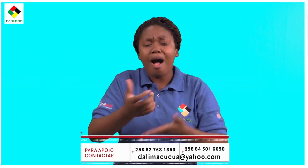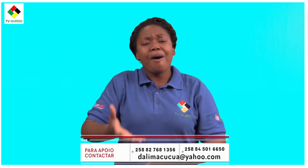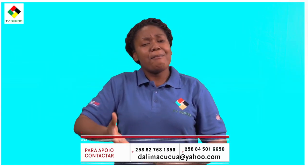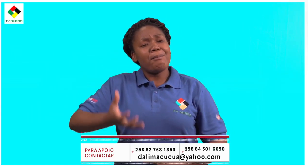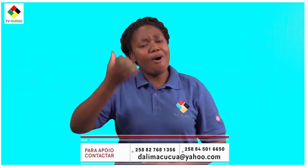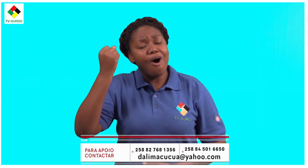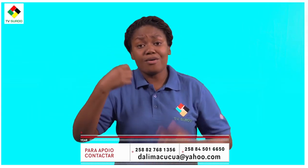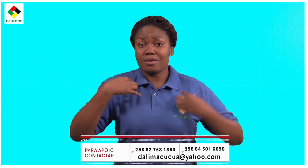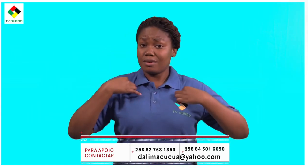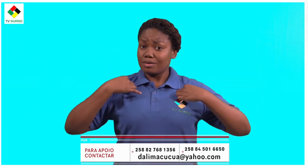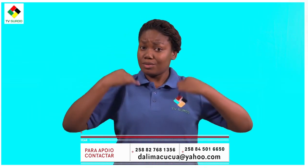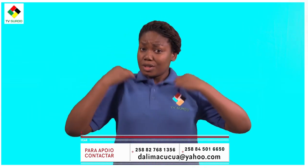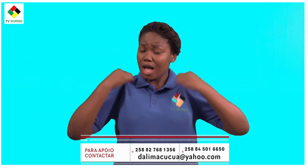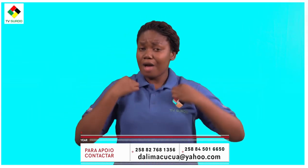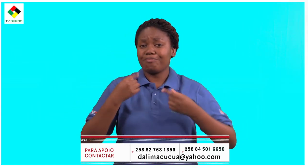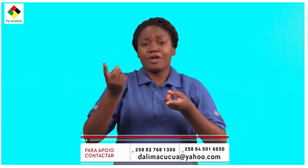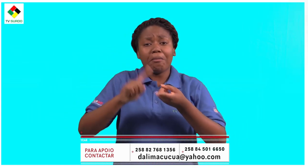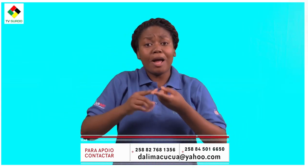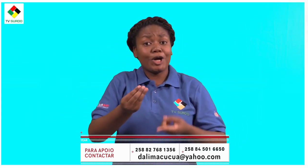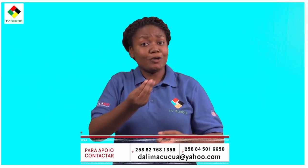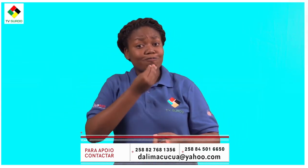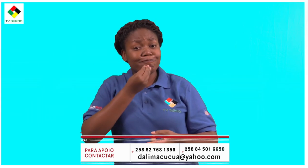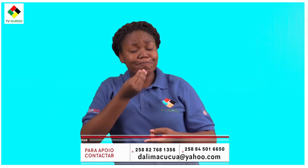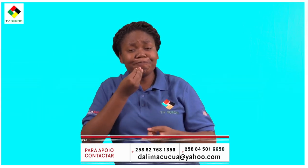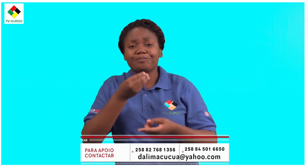comida ou material de limpeza.